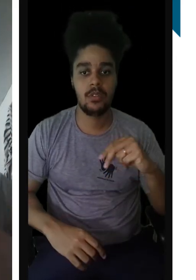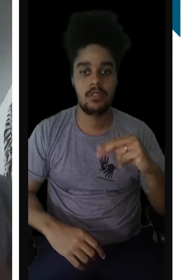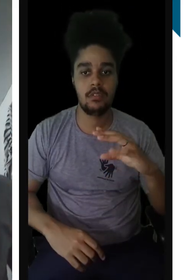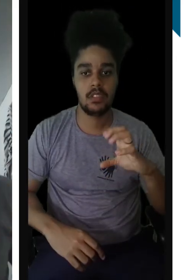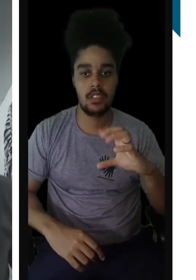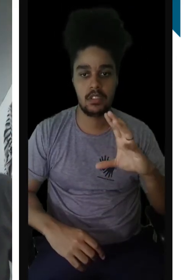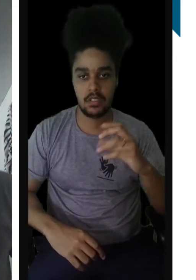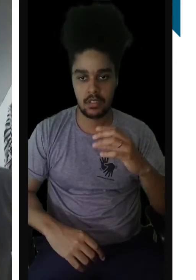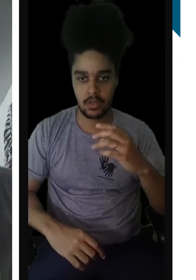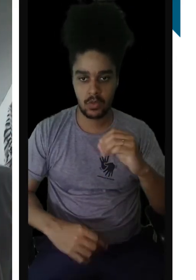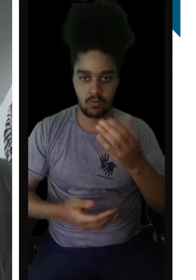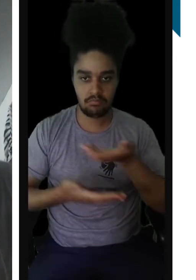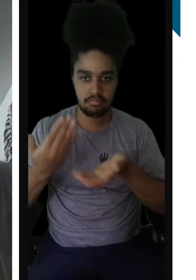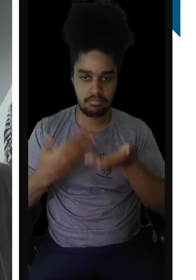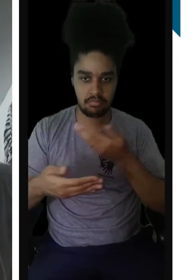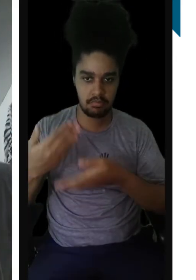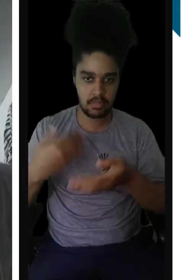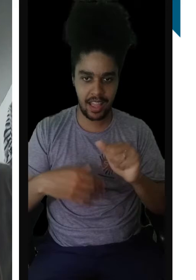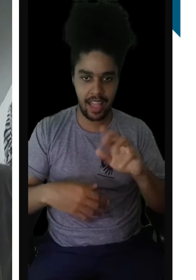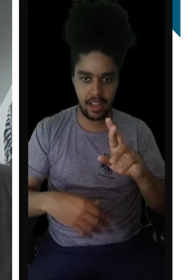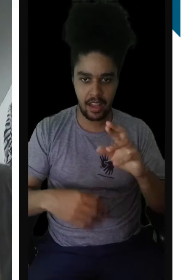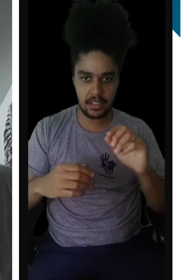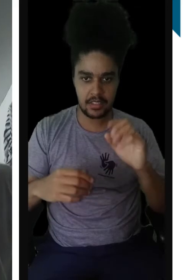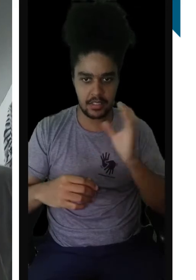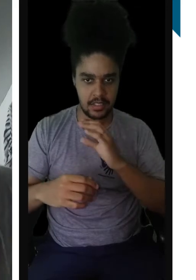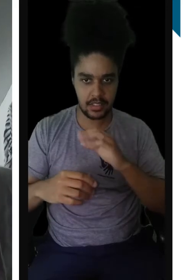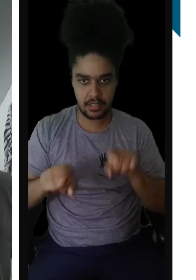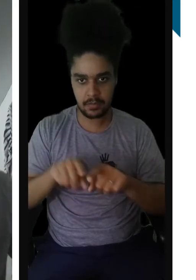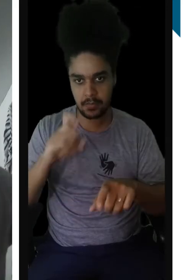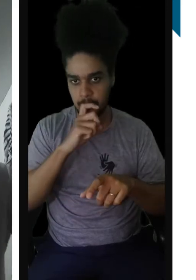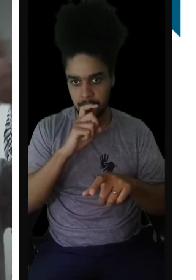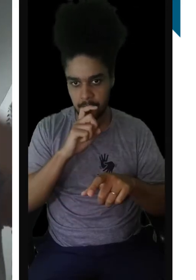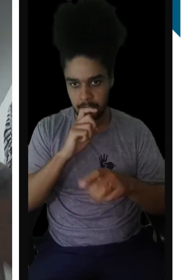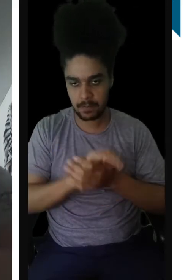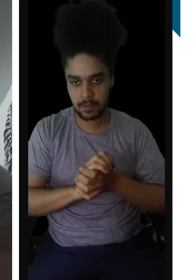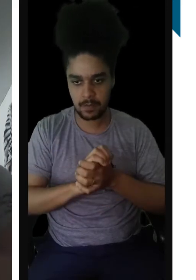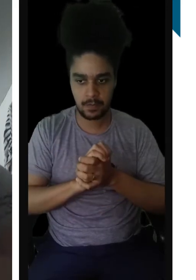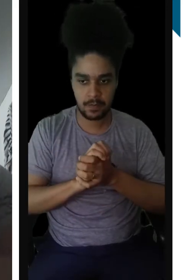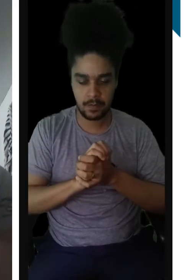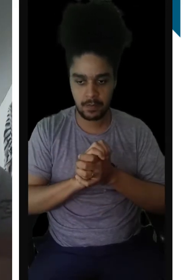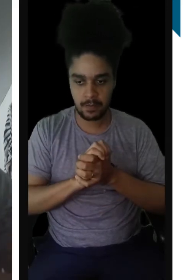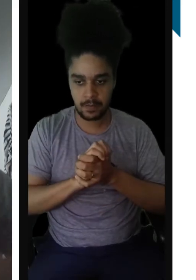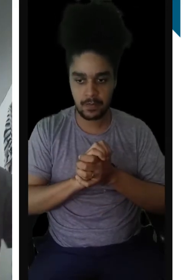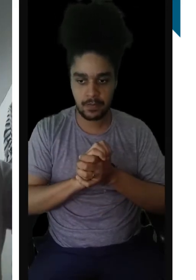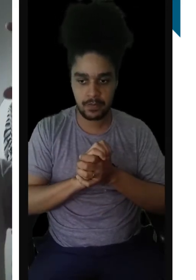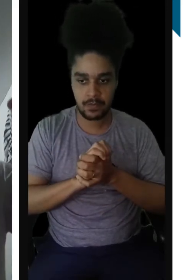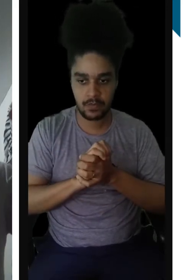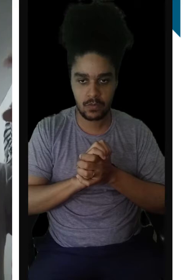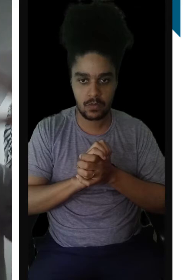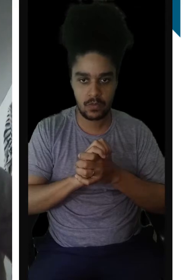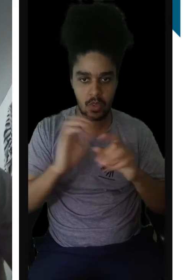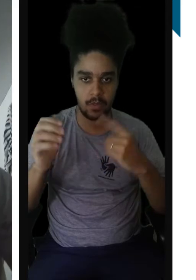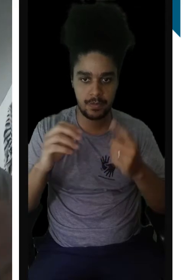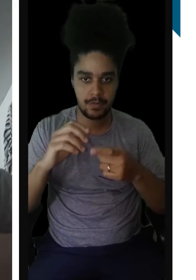essa circulação, no caso aqui de ar quente e ar frio, que o ar frio tende a descer e o ar quente tende a